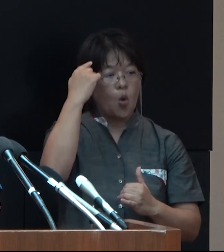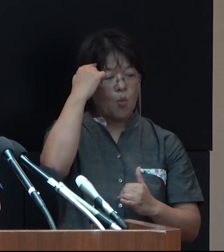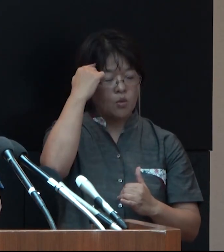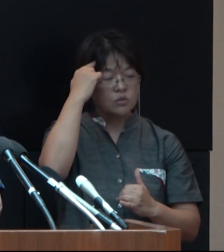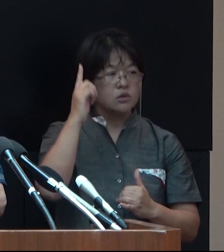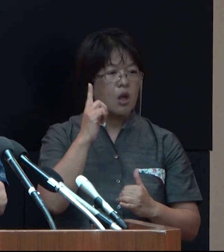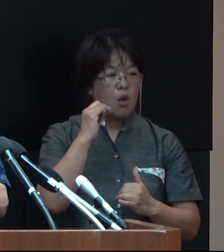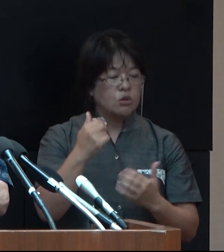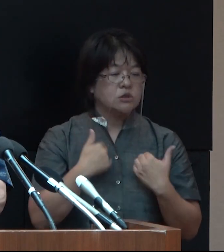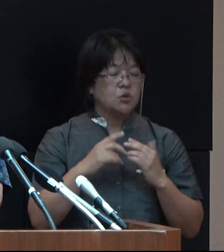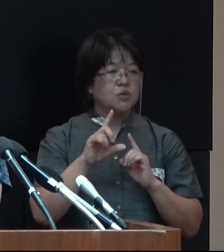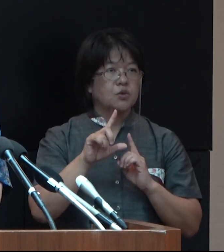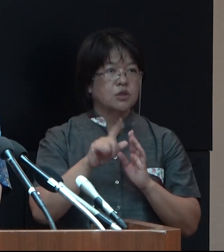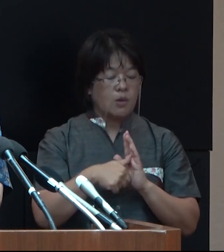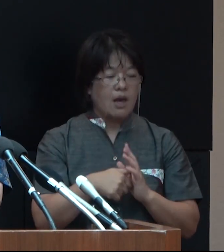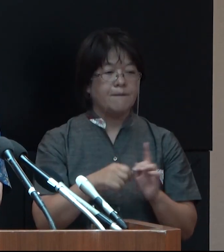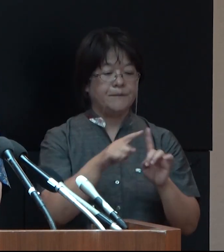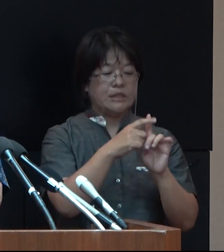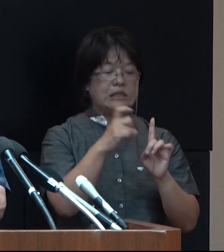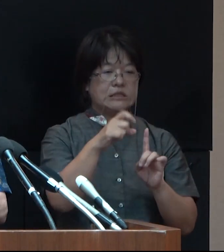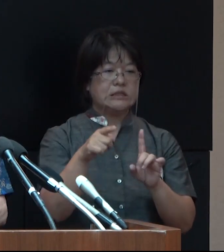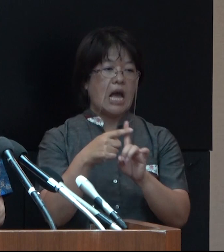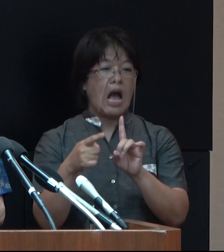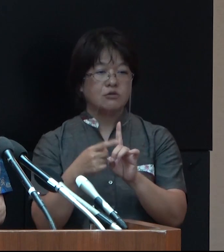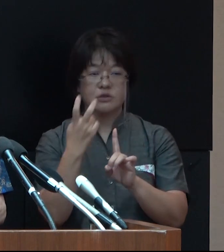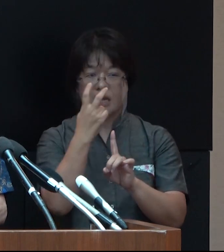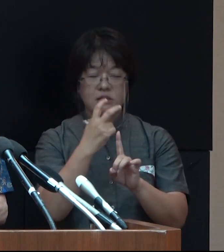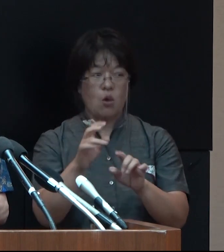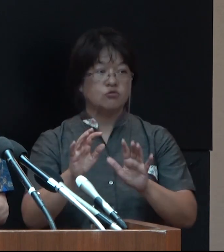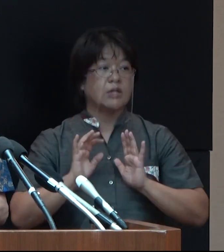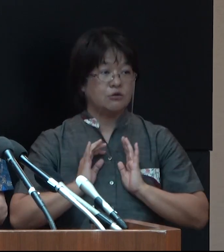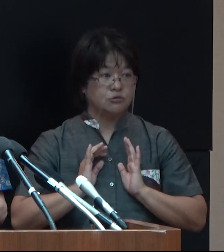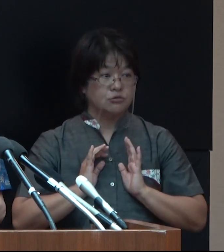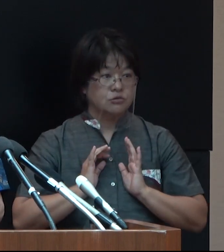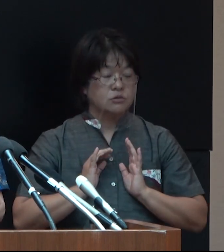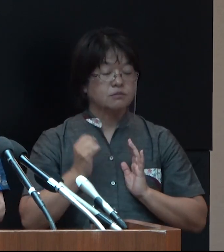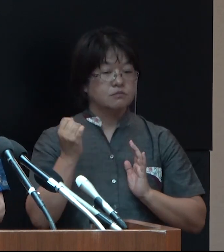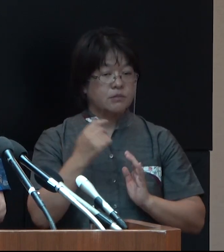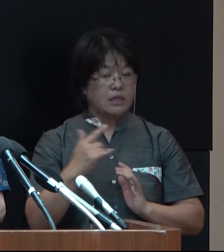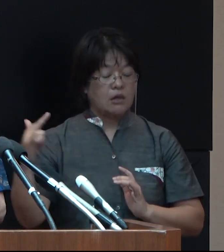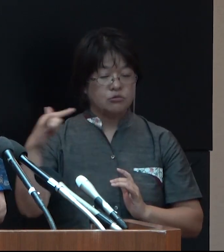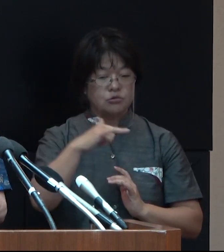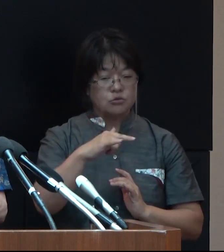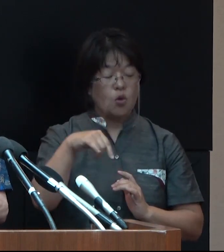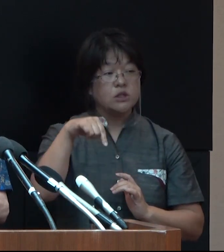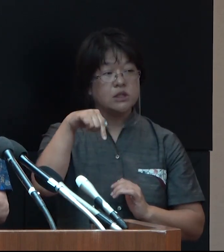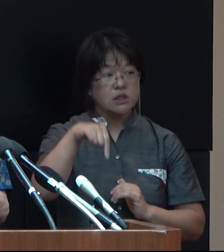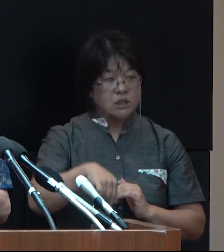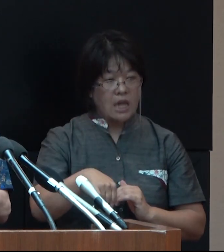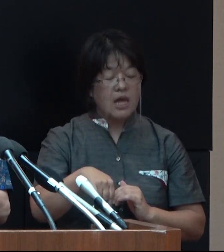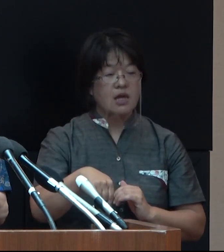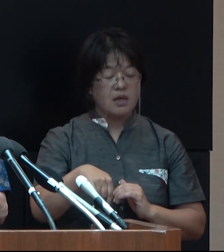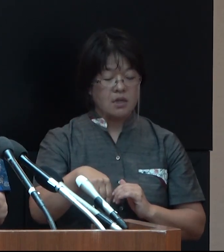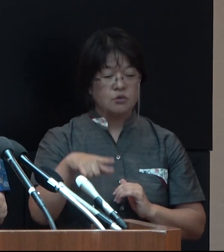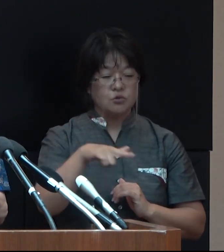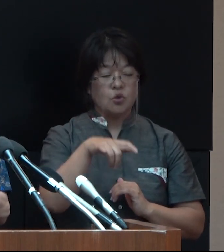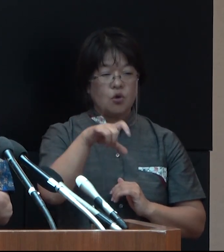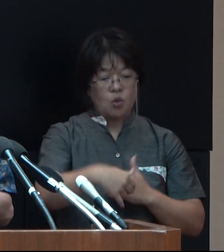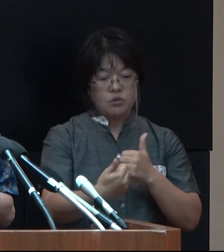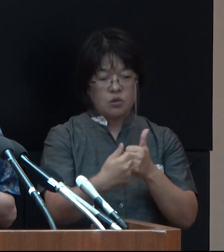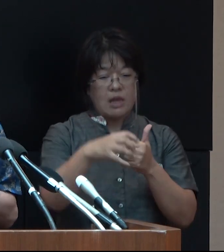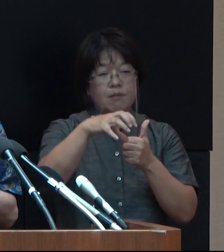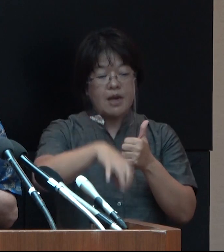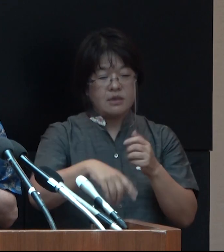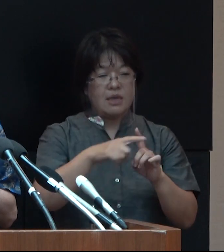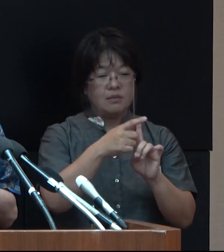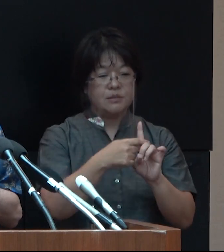受ける、もしくは、空港に来て空港で症状はないけれども PCR 検査を受けさせてくださいと言えば